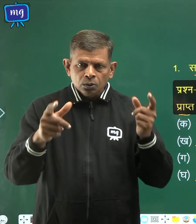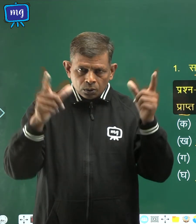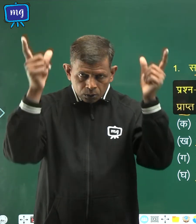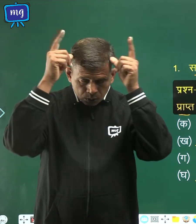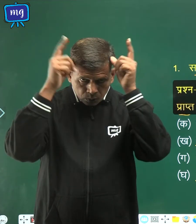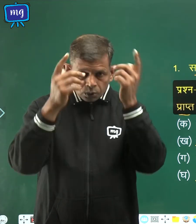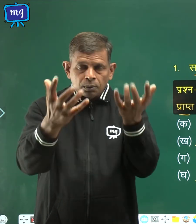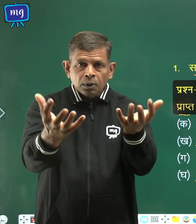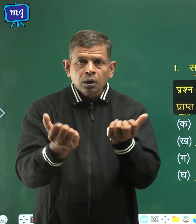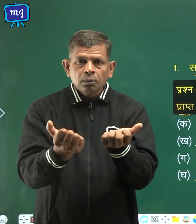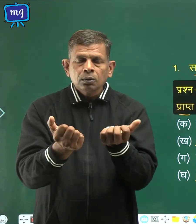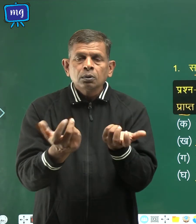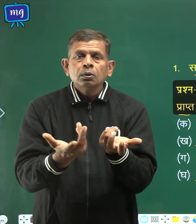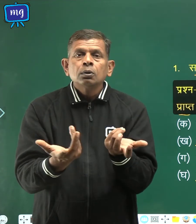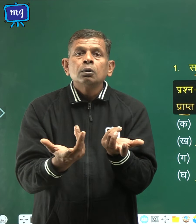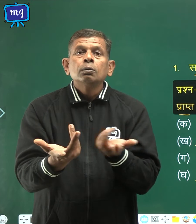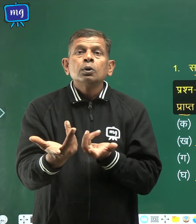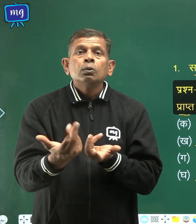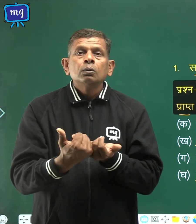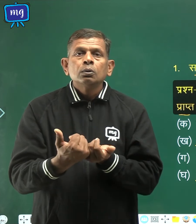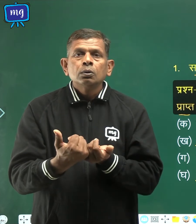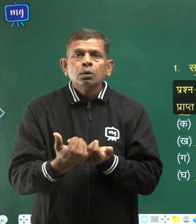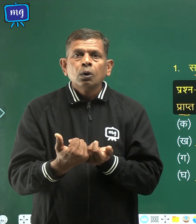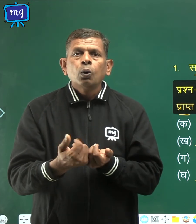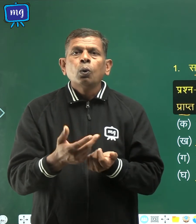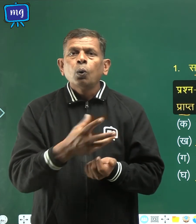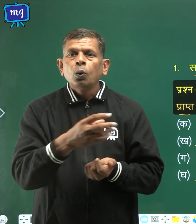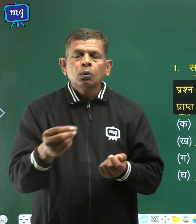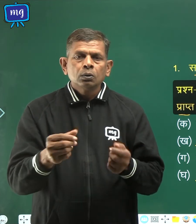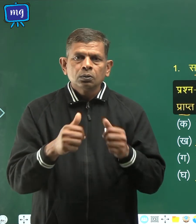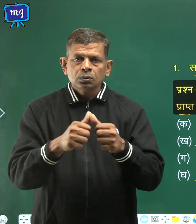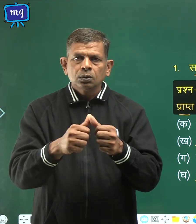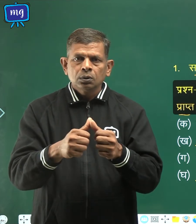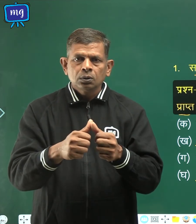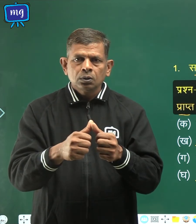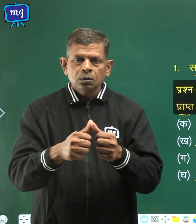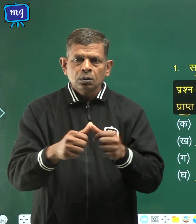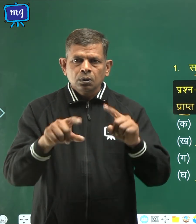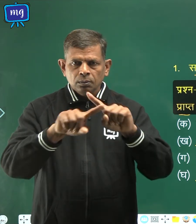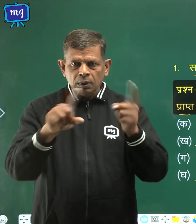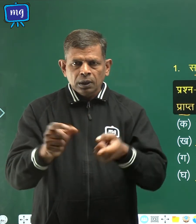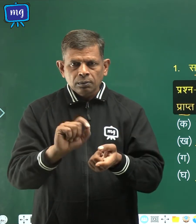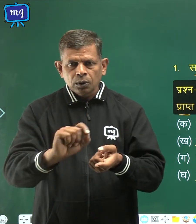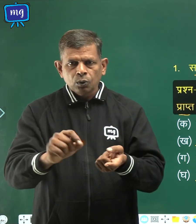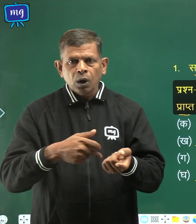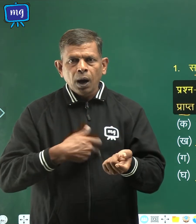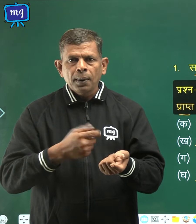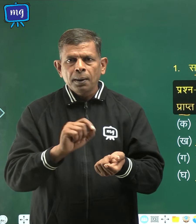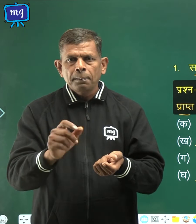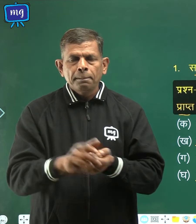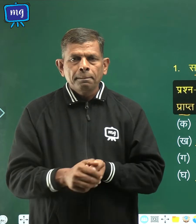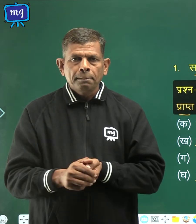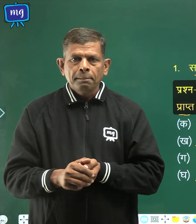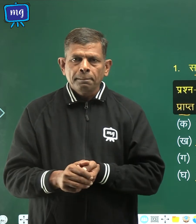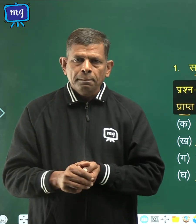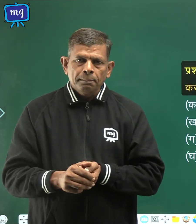जंतुओं से प्राप्त होता है? और उत्तर ब्रैकेट में लिखिए।